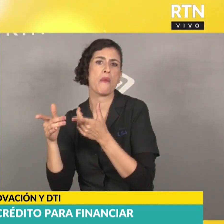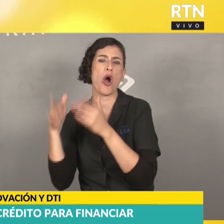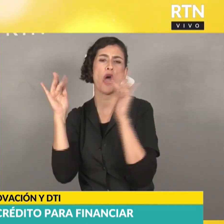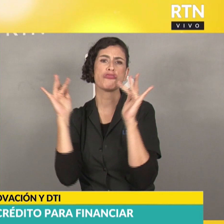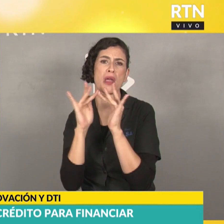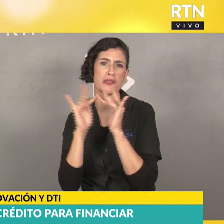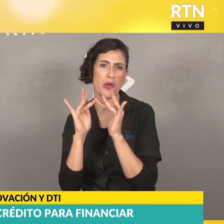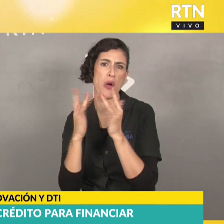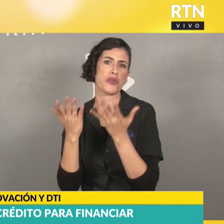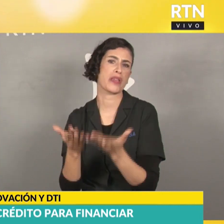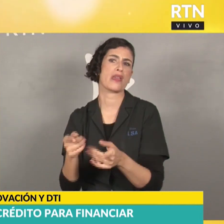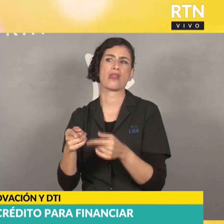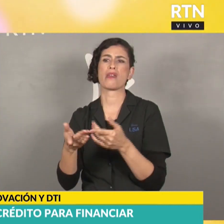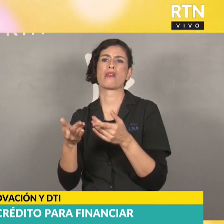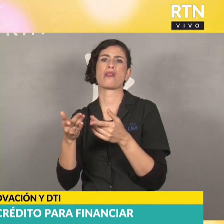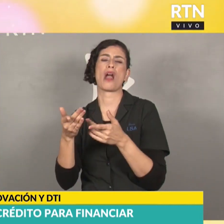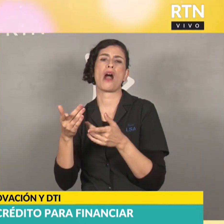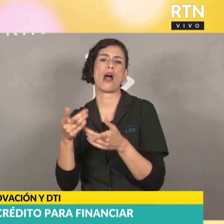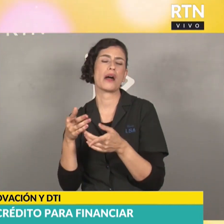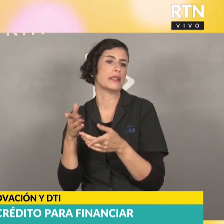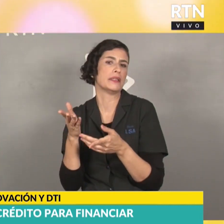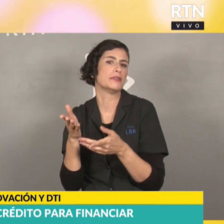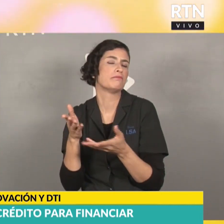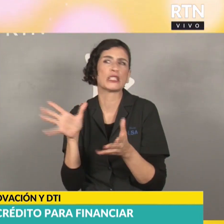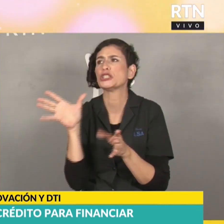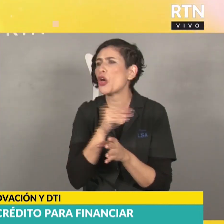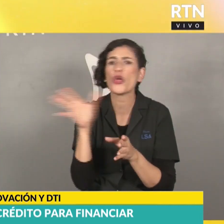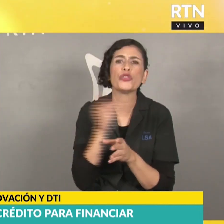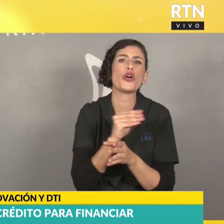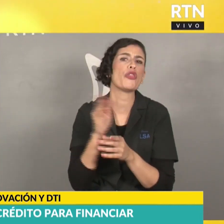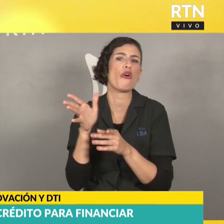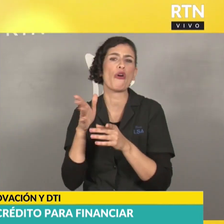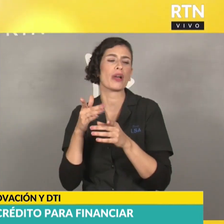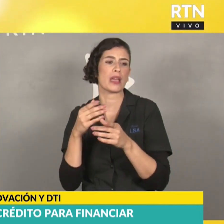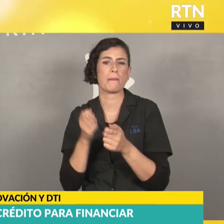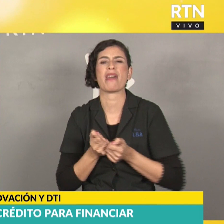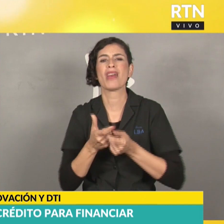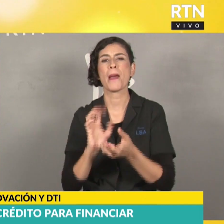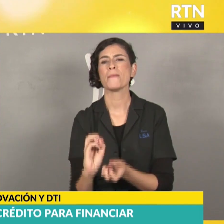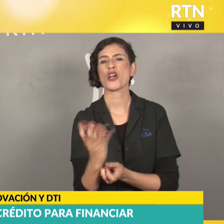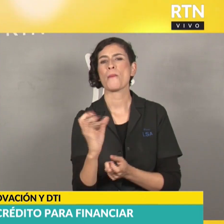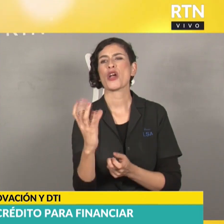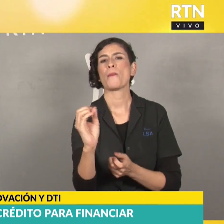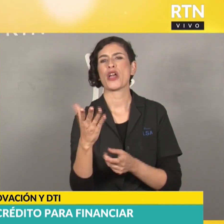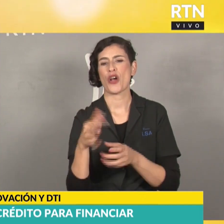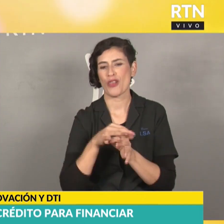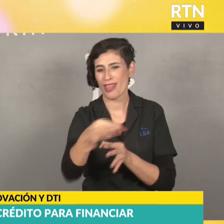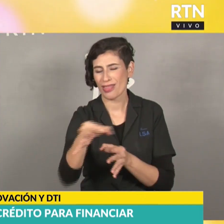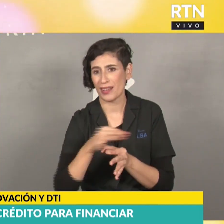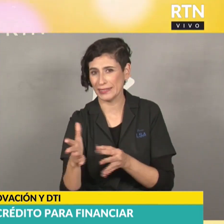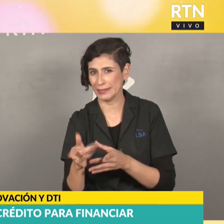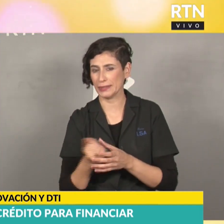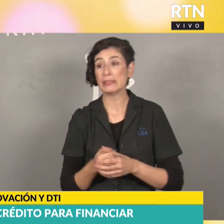con el sector privado, y todo lo que tenga que ver con el manejo de la mejora en los procesos. Y en esto de inclusión